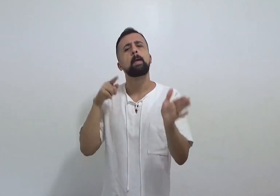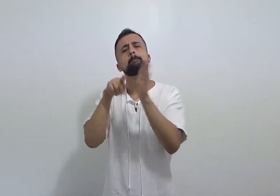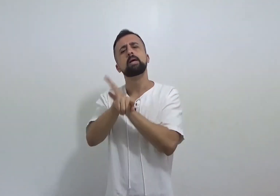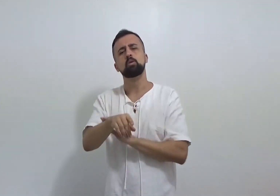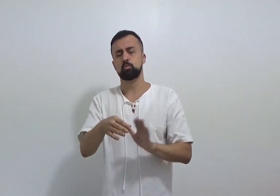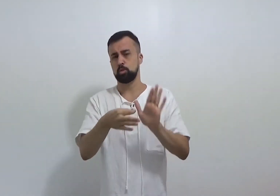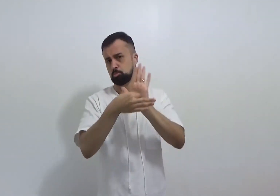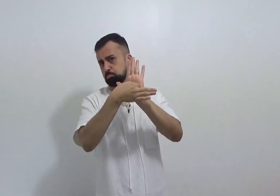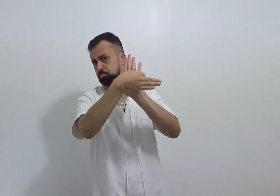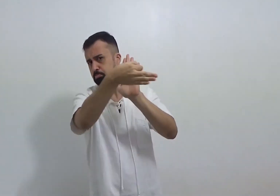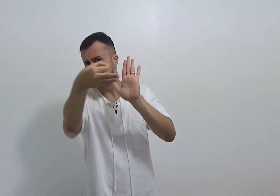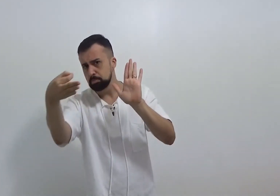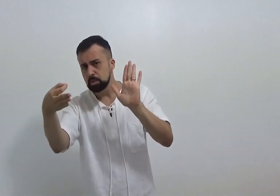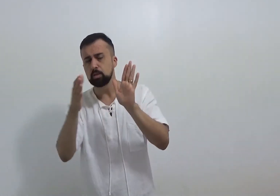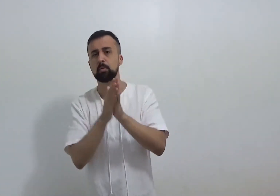Bom, agora a provocação.